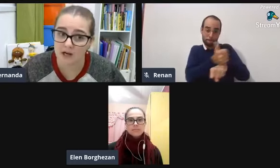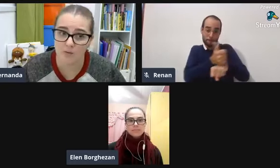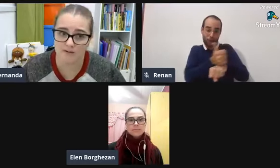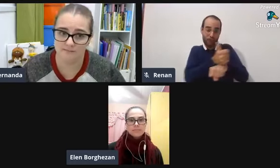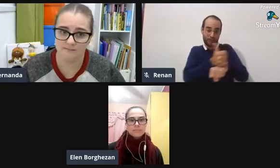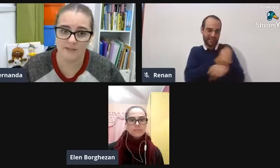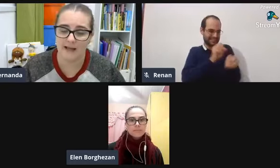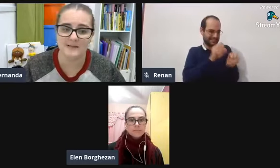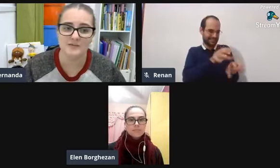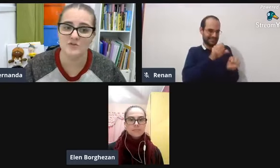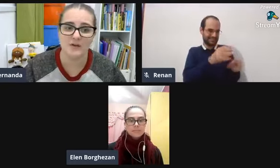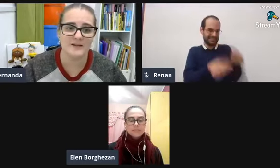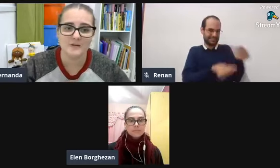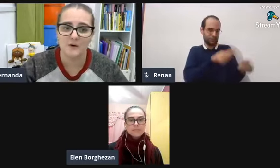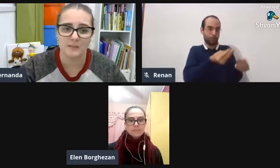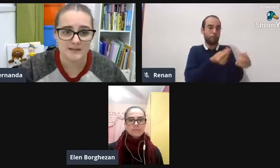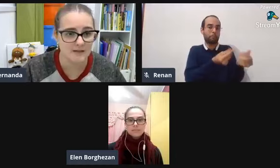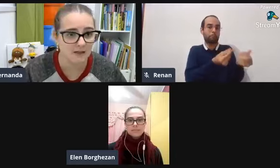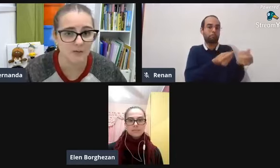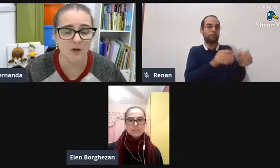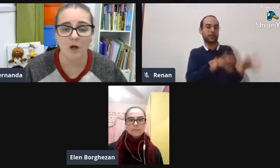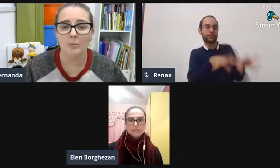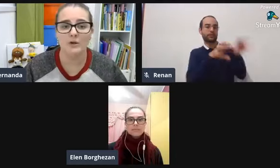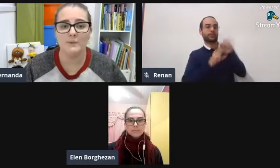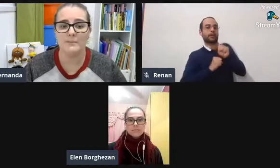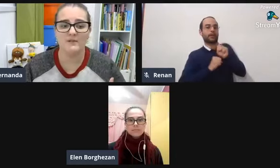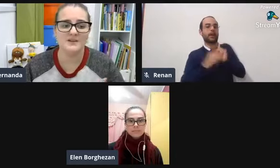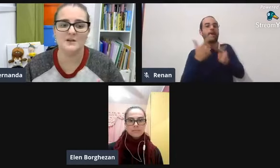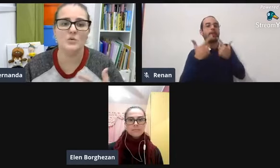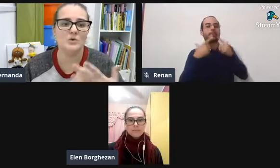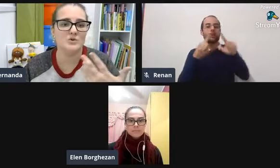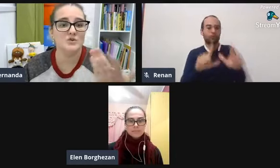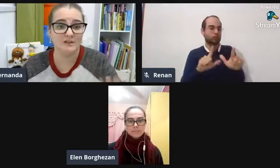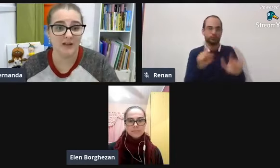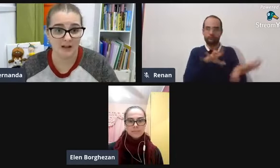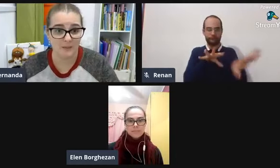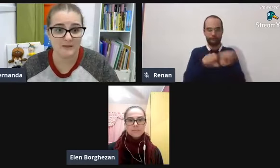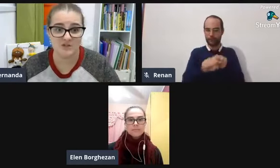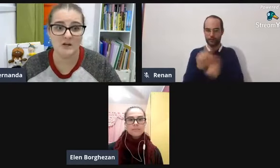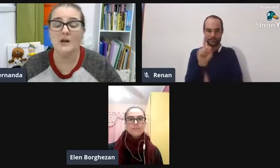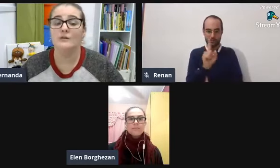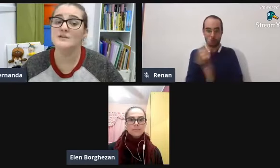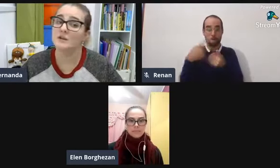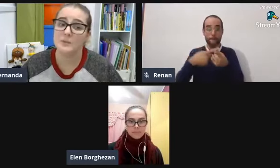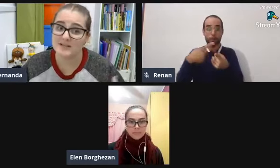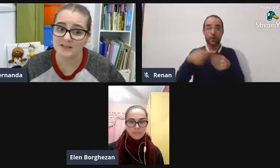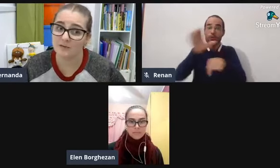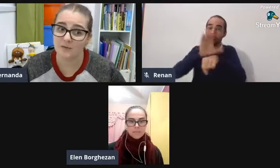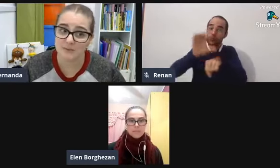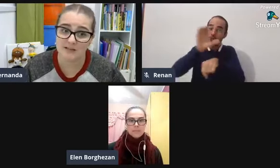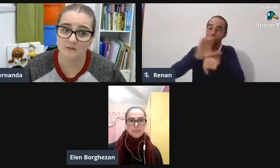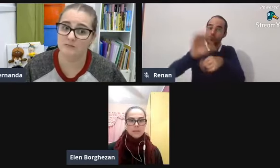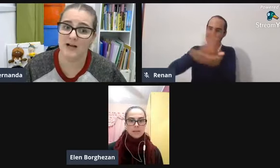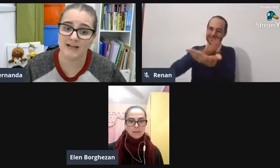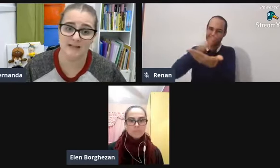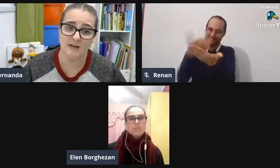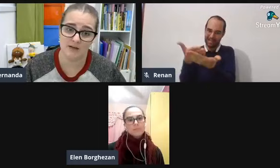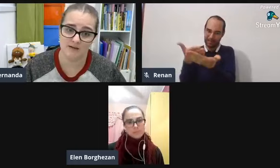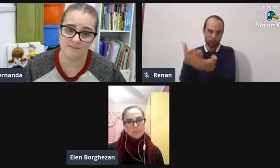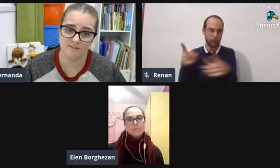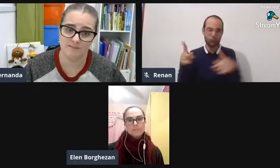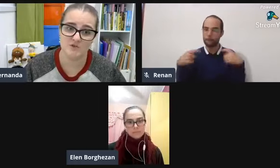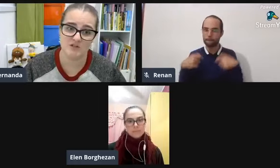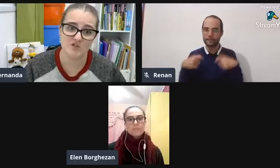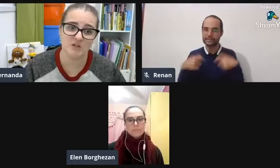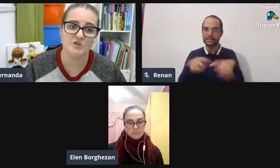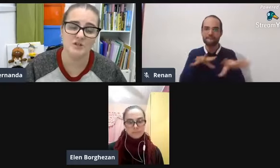ensinar uma língua, né? Eles não tiveram essa formação, porque para fazer um curso de intérprete, você não precisa ter formação